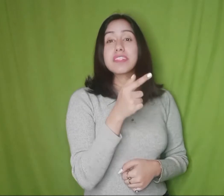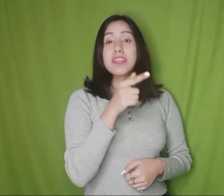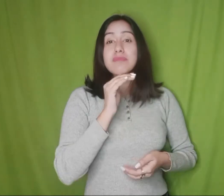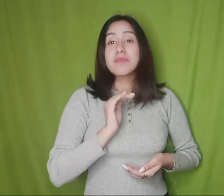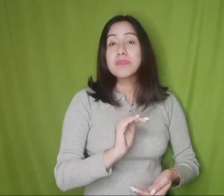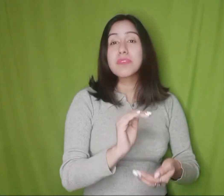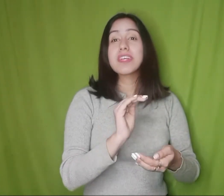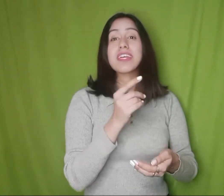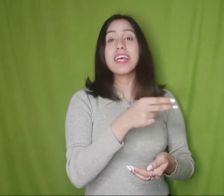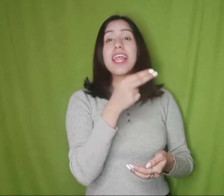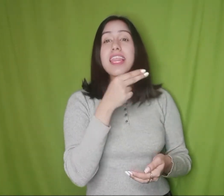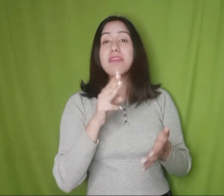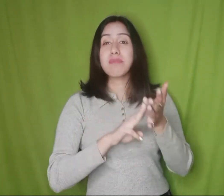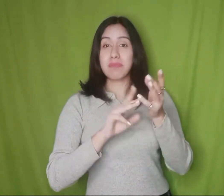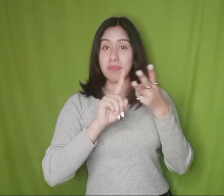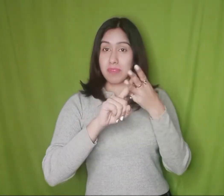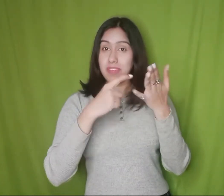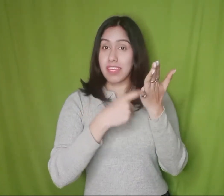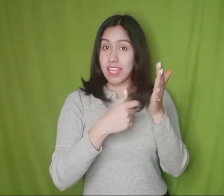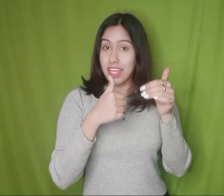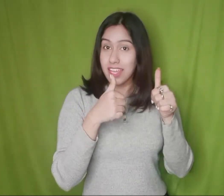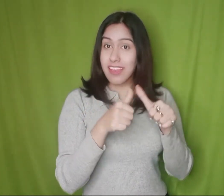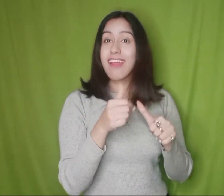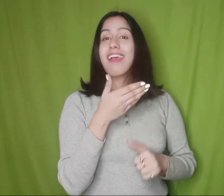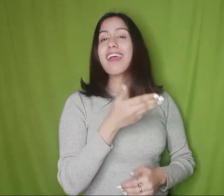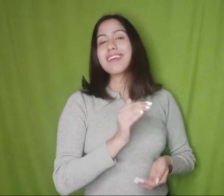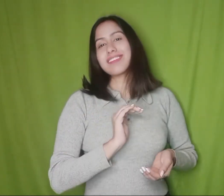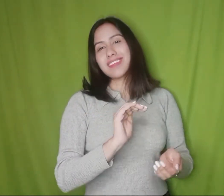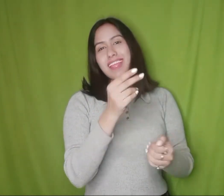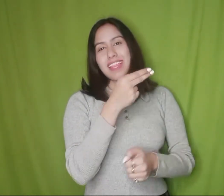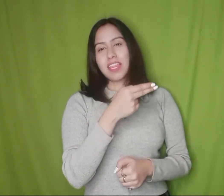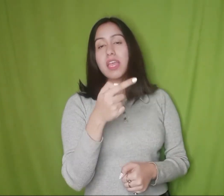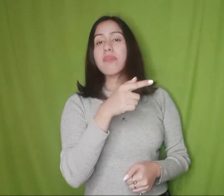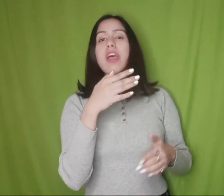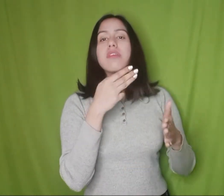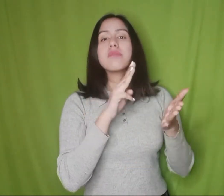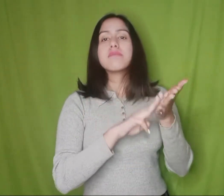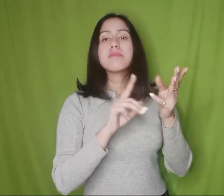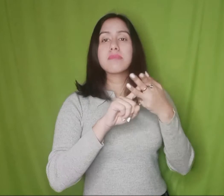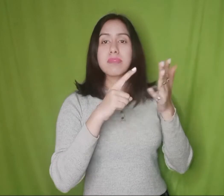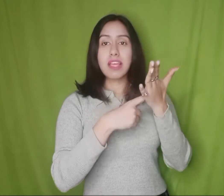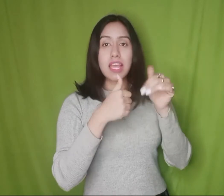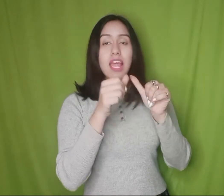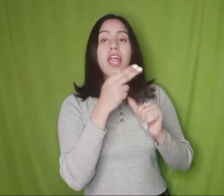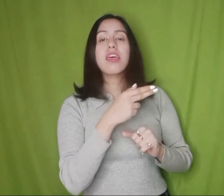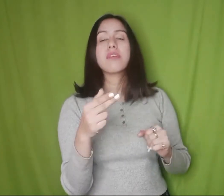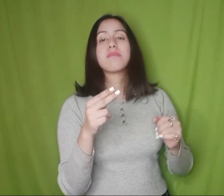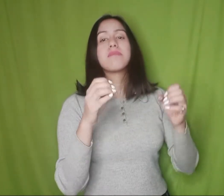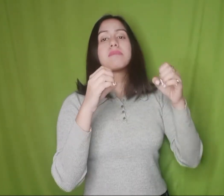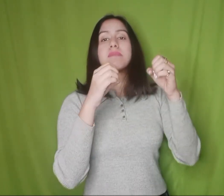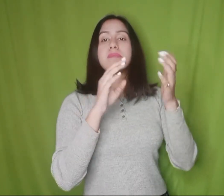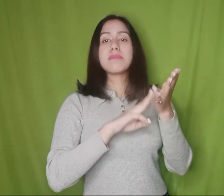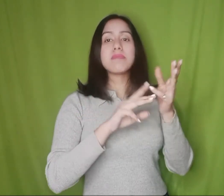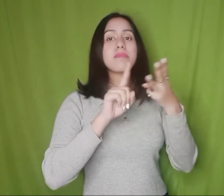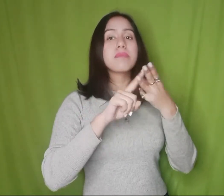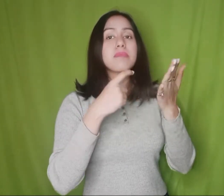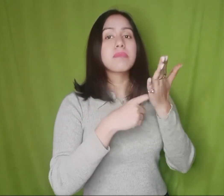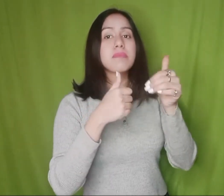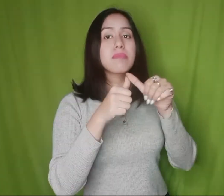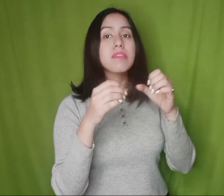थे। उनकी बेटी मीरा, जिसे सारी प्रजा मीराबाई कहती थी।